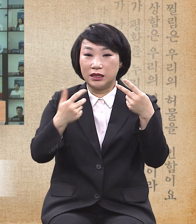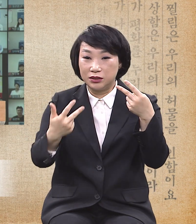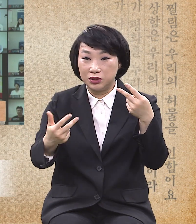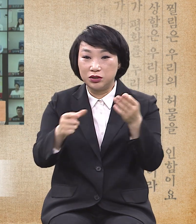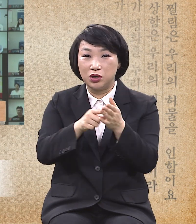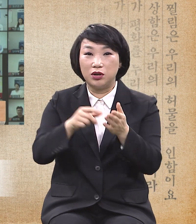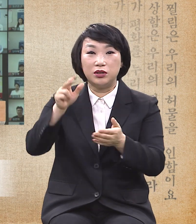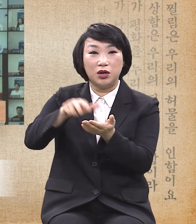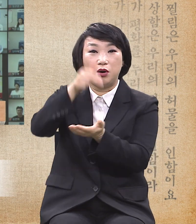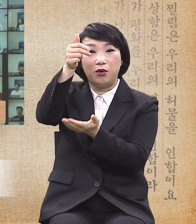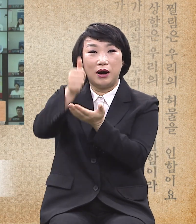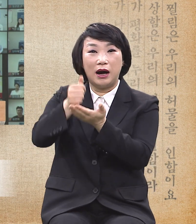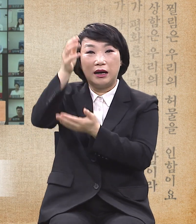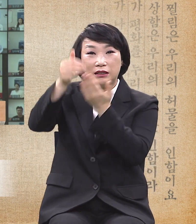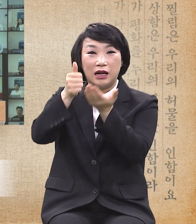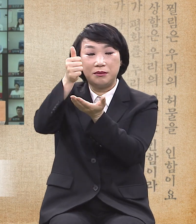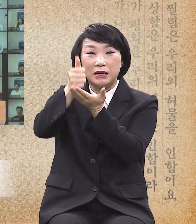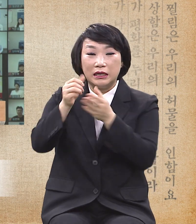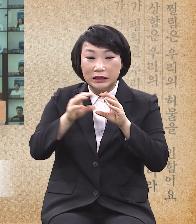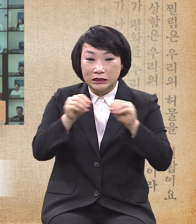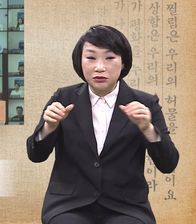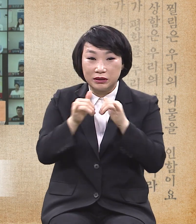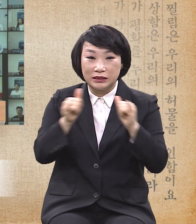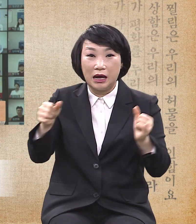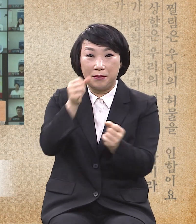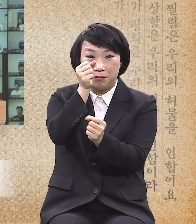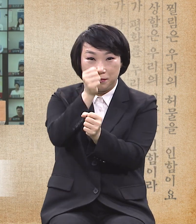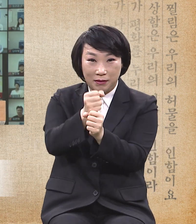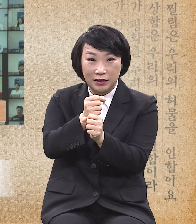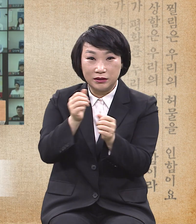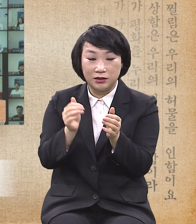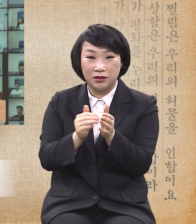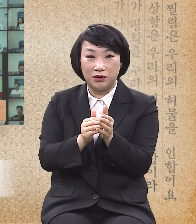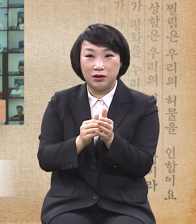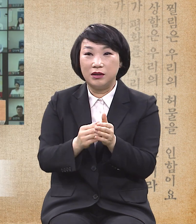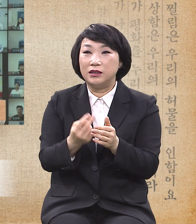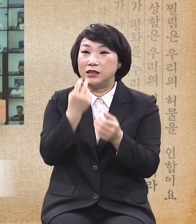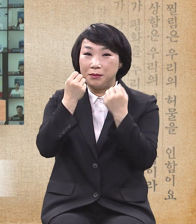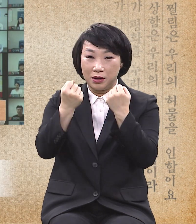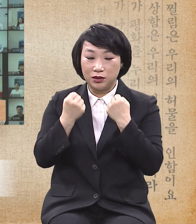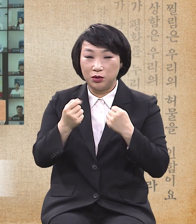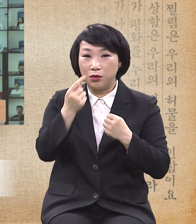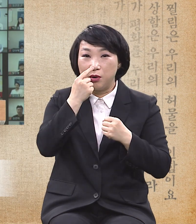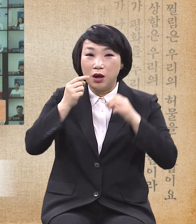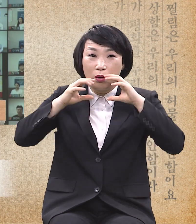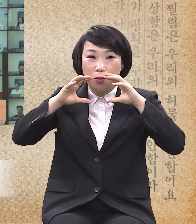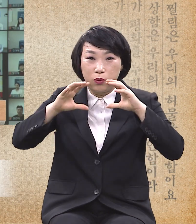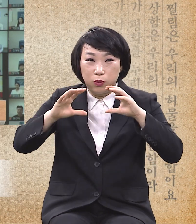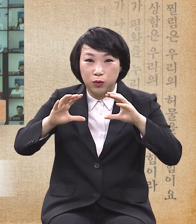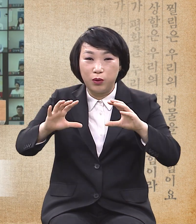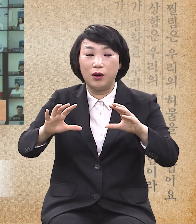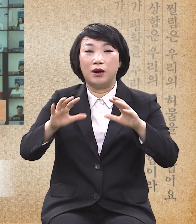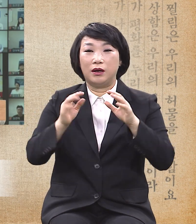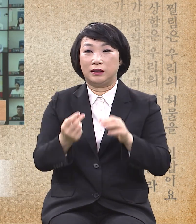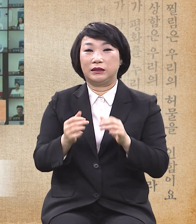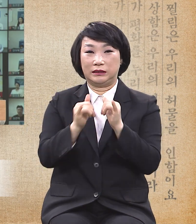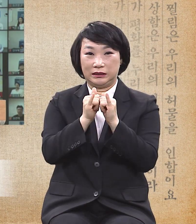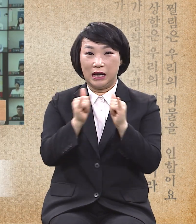여호와 하나님이 흙으로 사람을 지으시고 생기를 그 코에